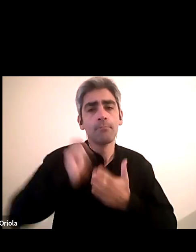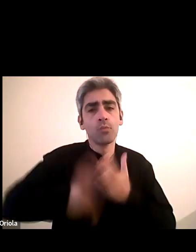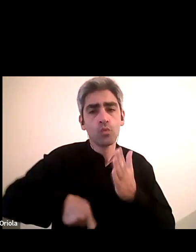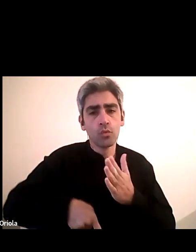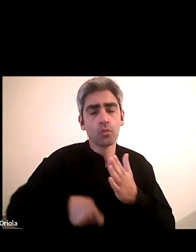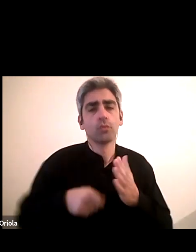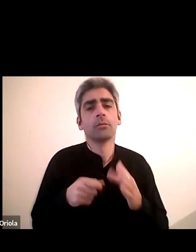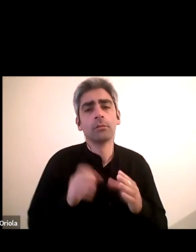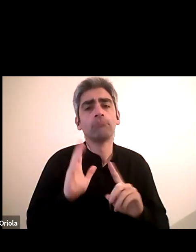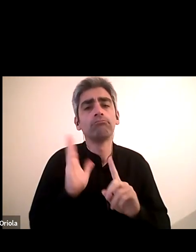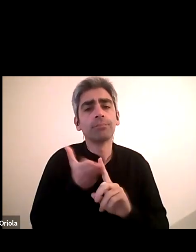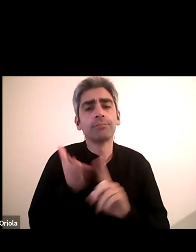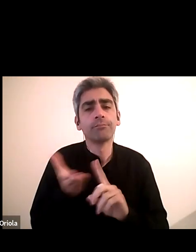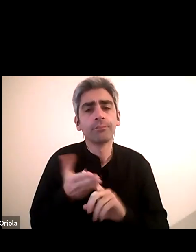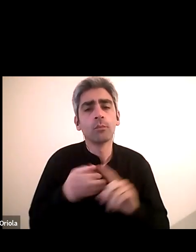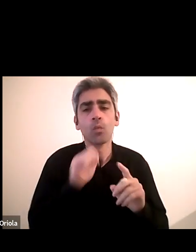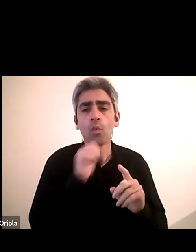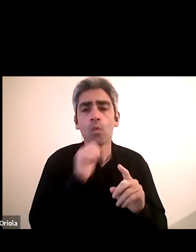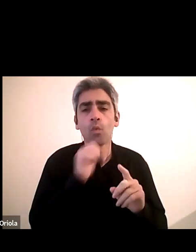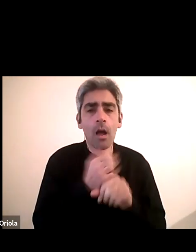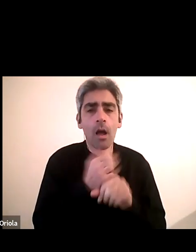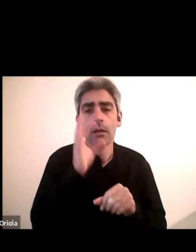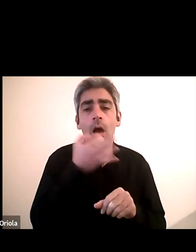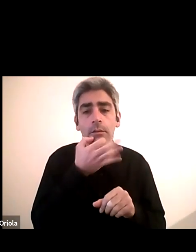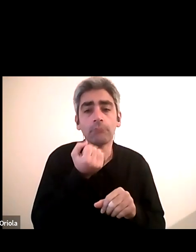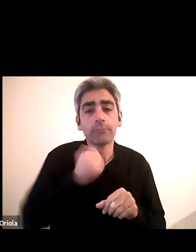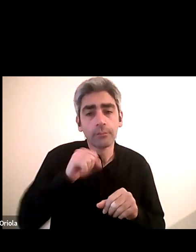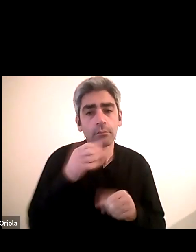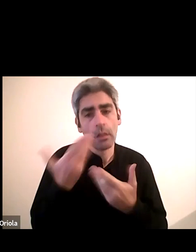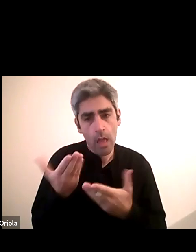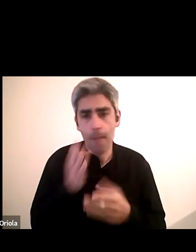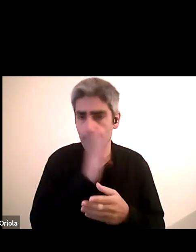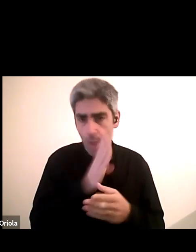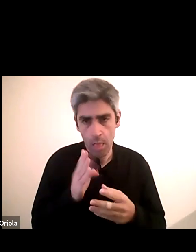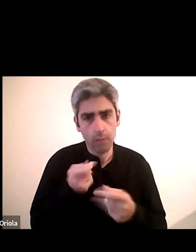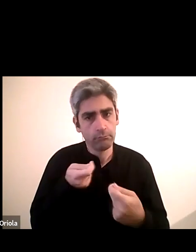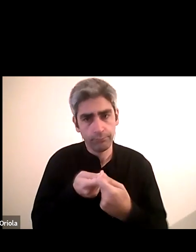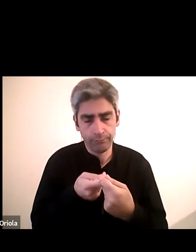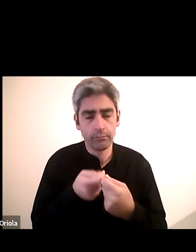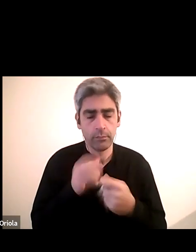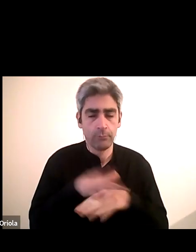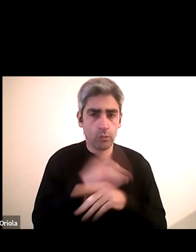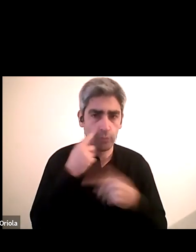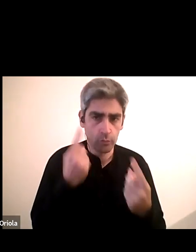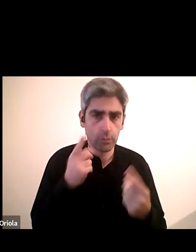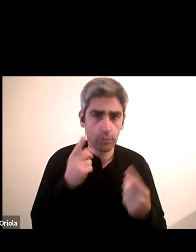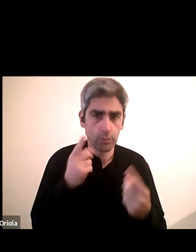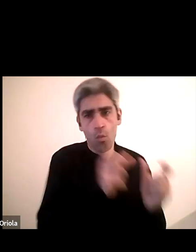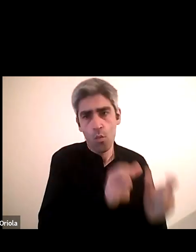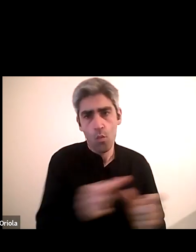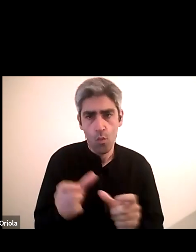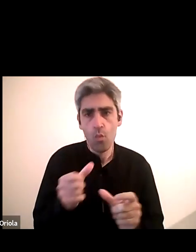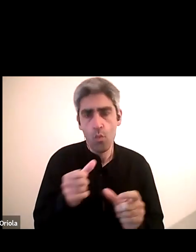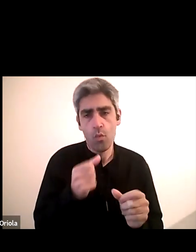o regime de sanções do Código de Trabalho por incumprimento fica plenamente aplicado, e o controlo da atividade